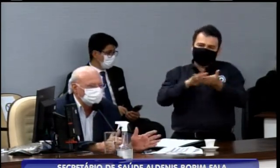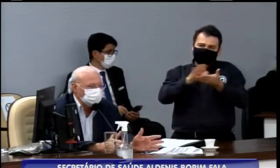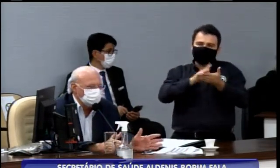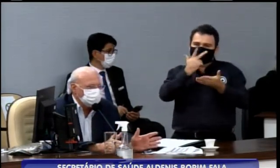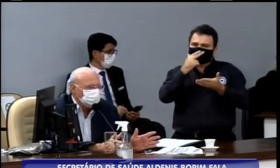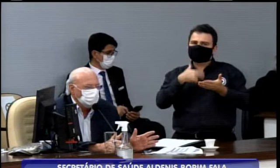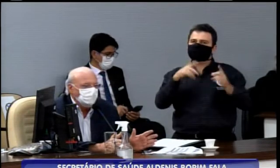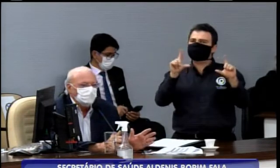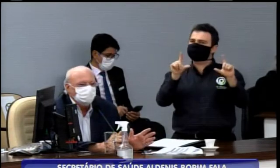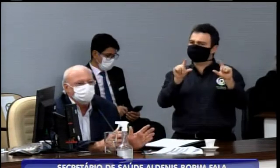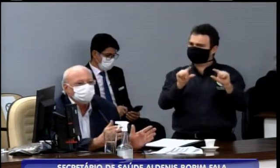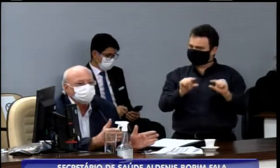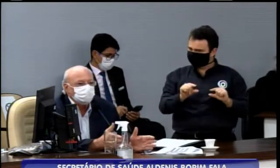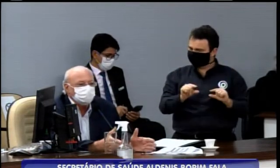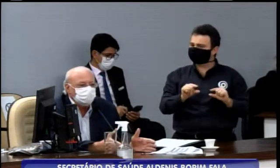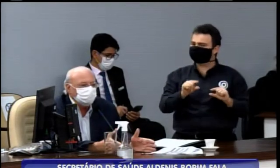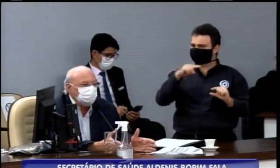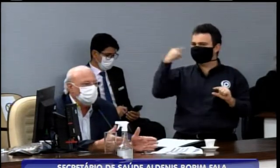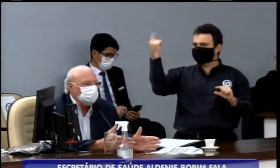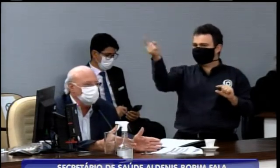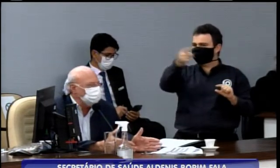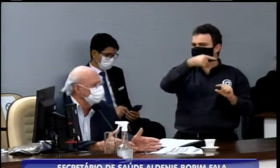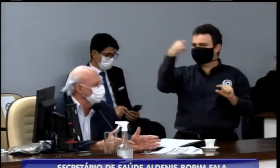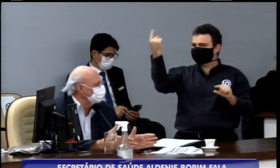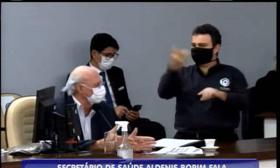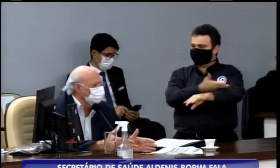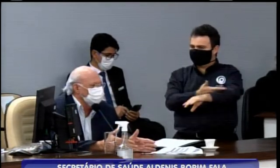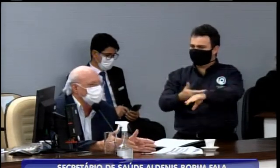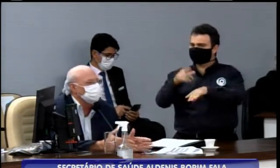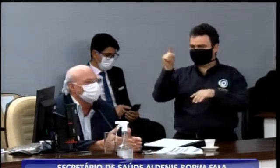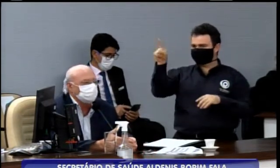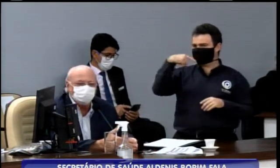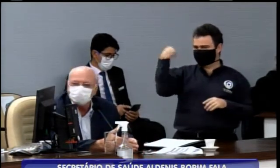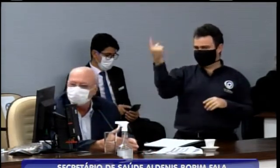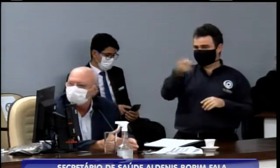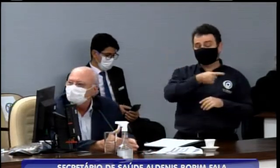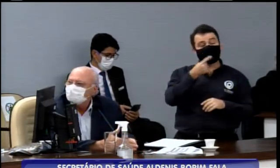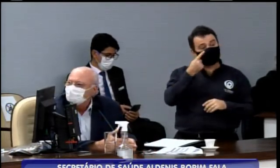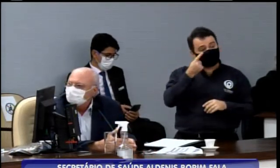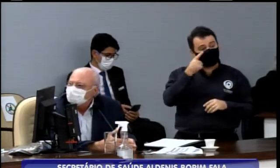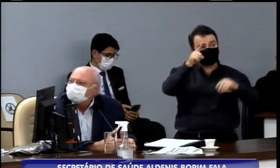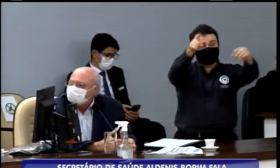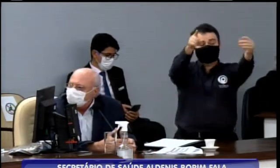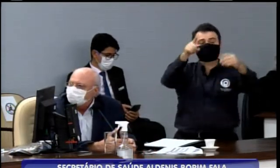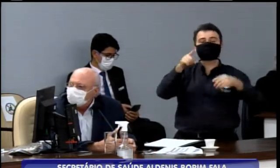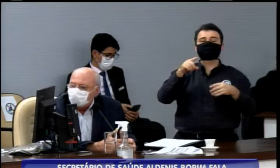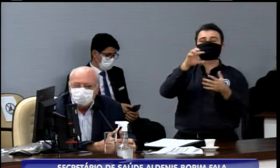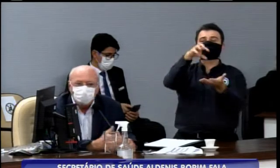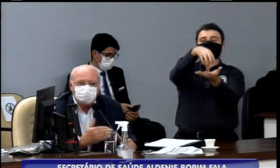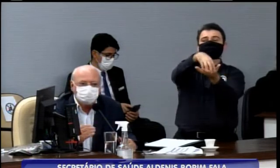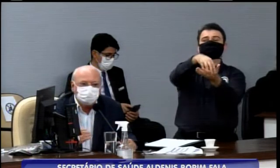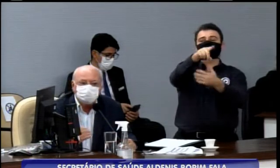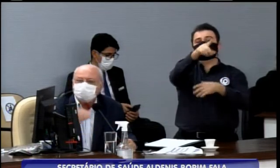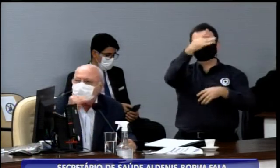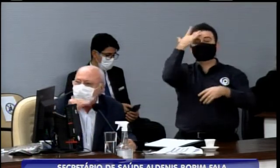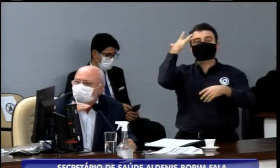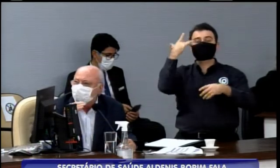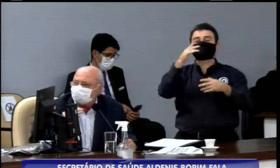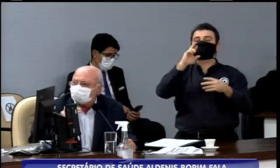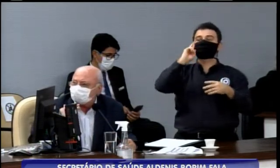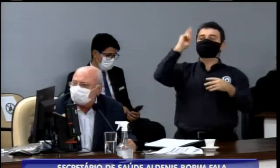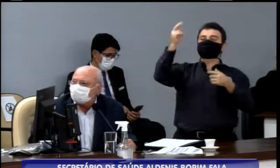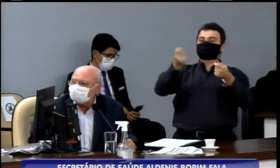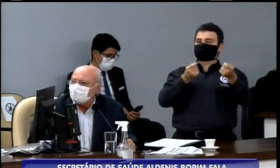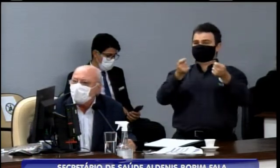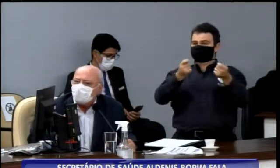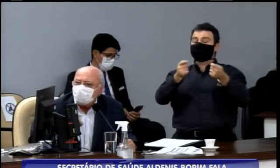naquele valor. Então, o certame é que vai determinar o valor que será pago. Nós temos o teto